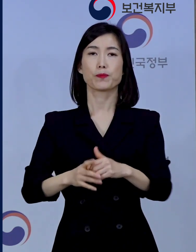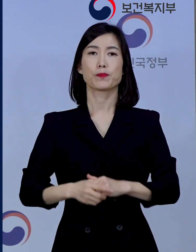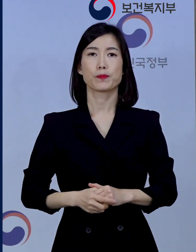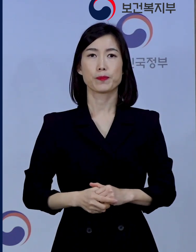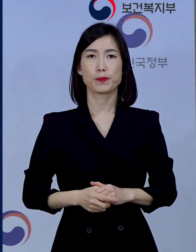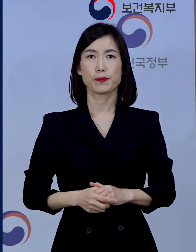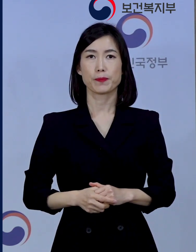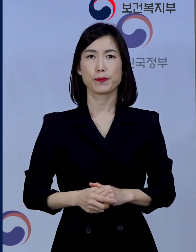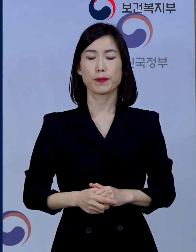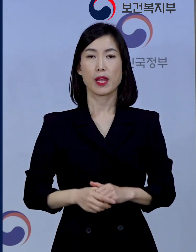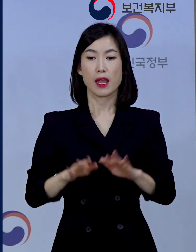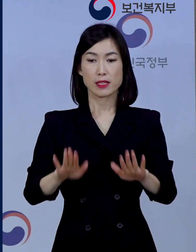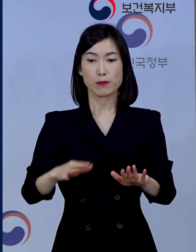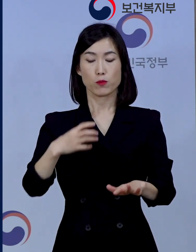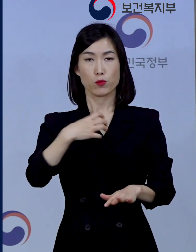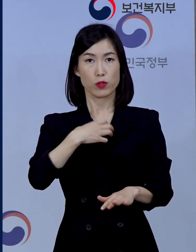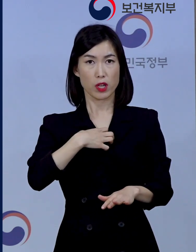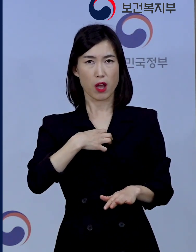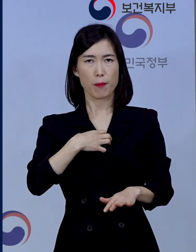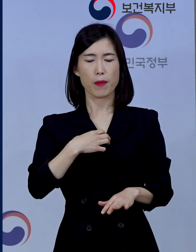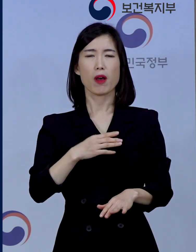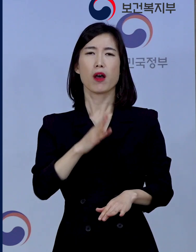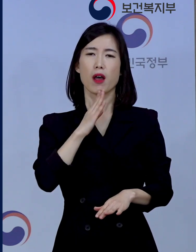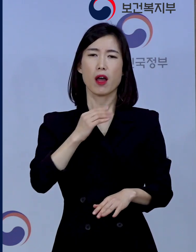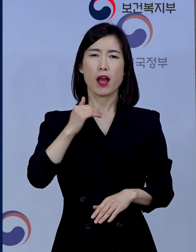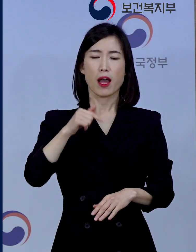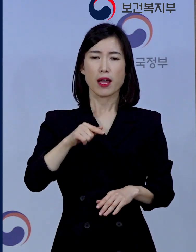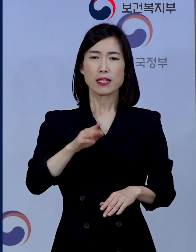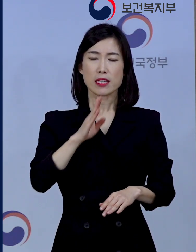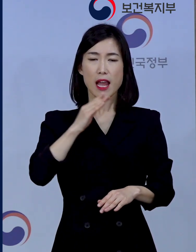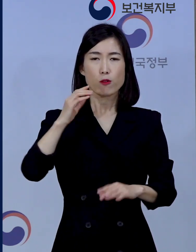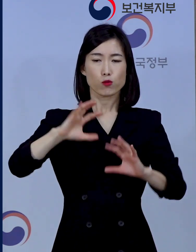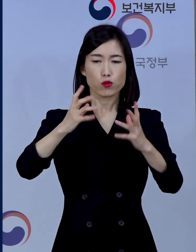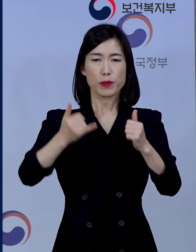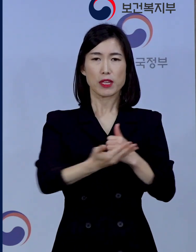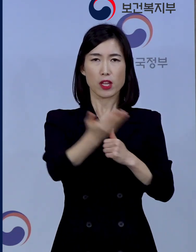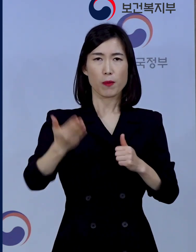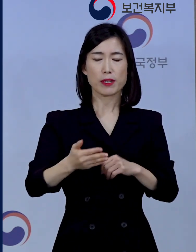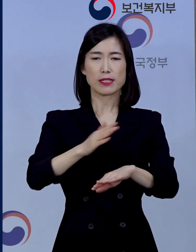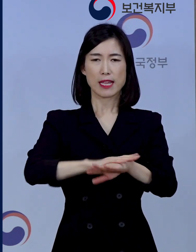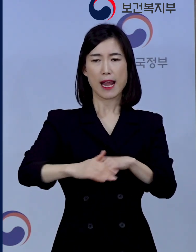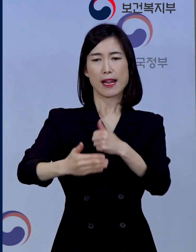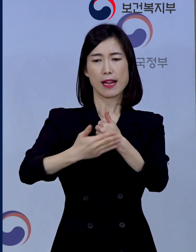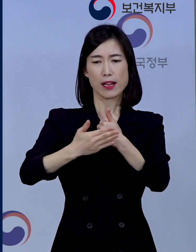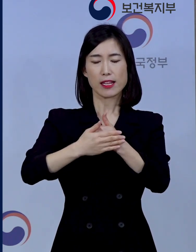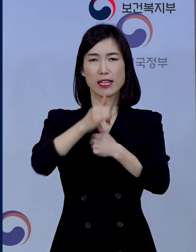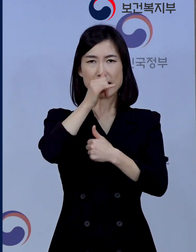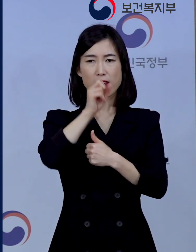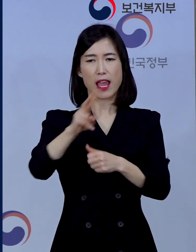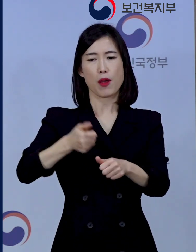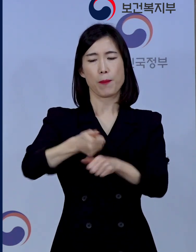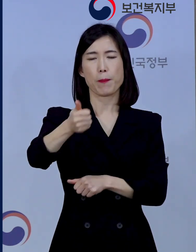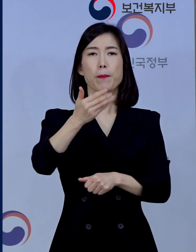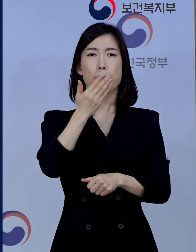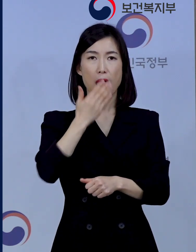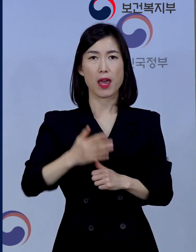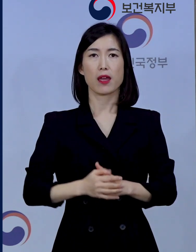바랍니다. 이번 위기는 오직 우리 국민 여러분의 실천을 통해서만 잠재울 수